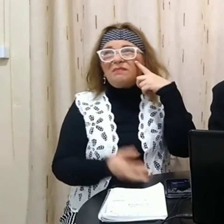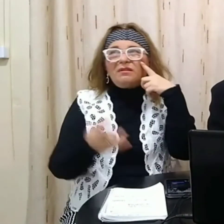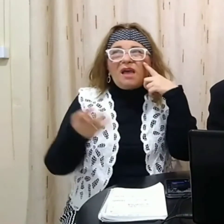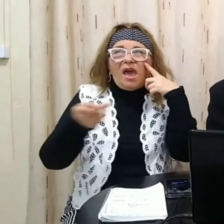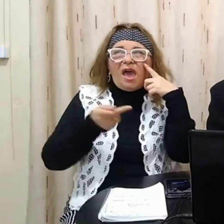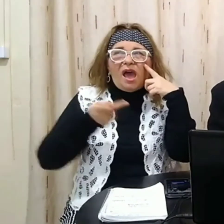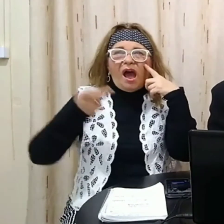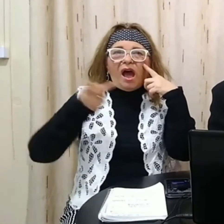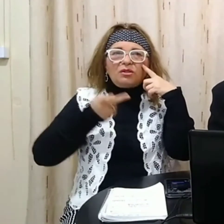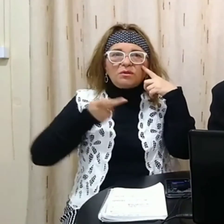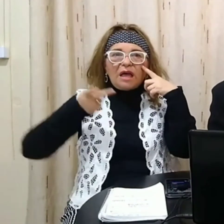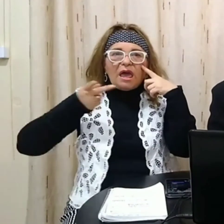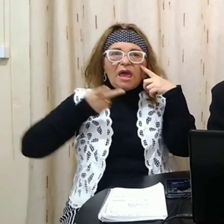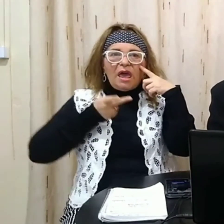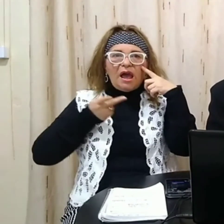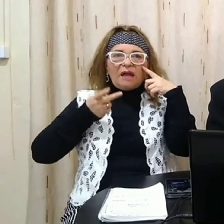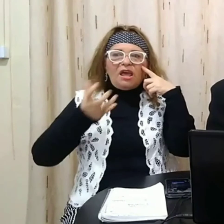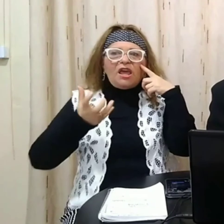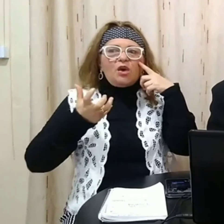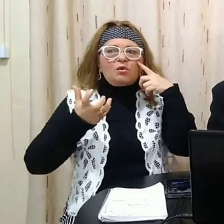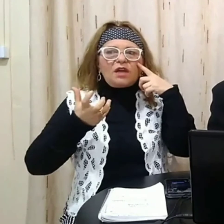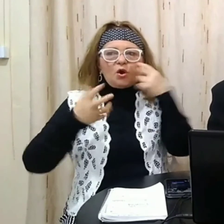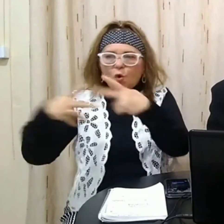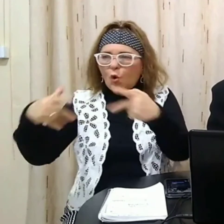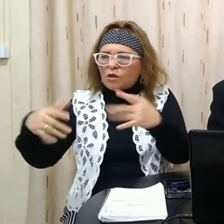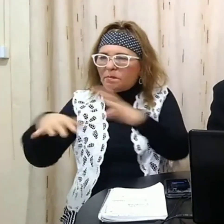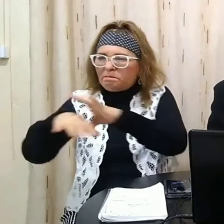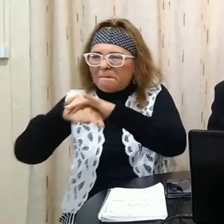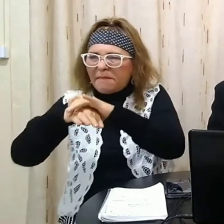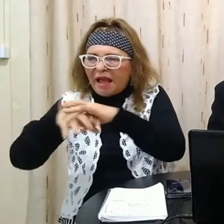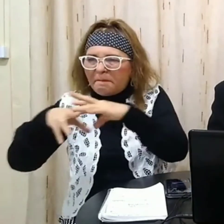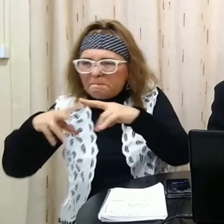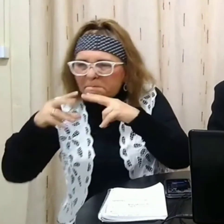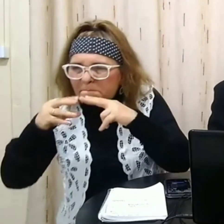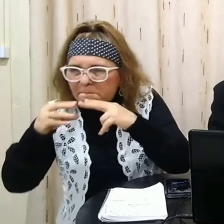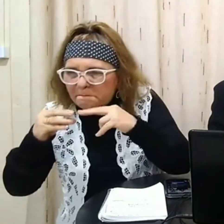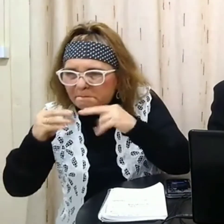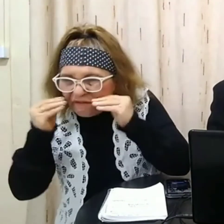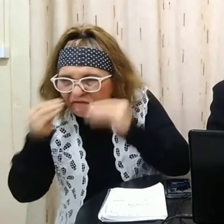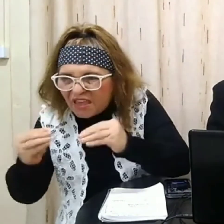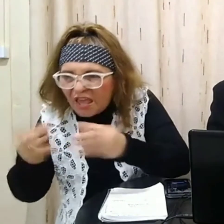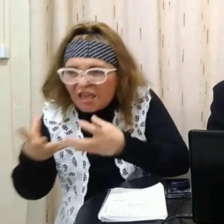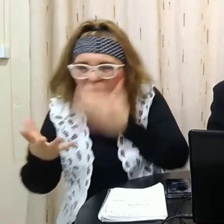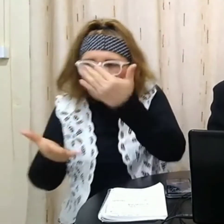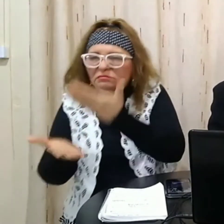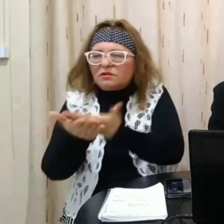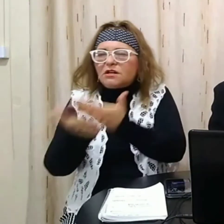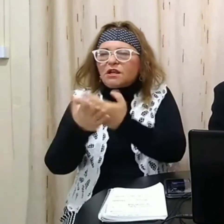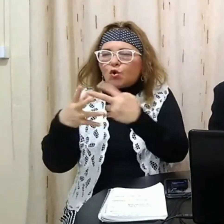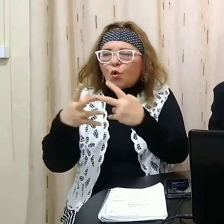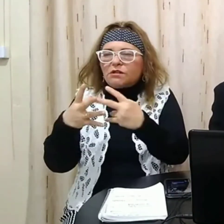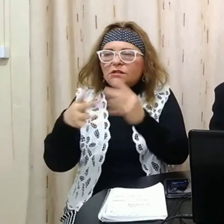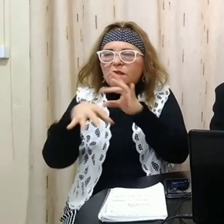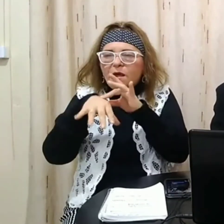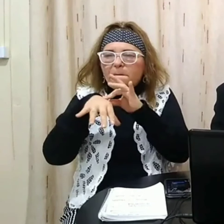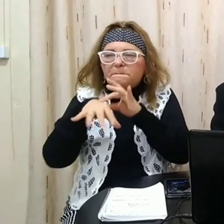errados iguais a esses, querendo algo para a gente ver, para pegar, para poder crer. Temos que ter muito cuidado com a nossa